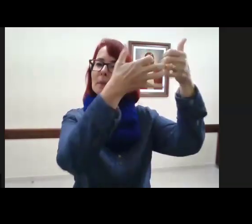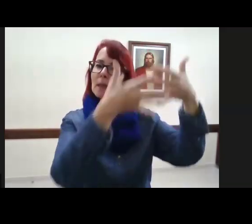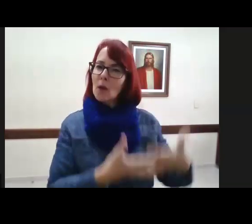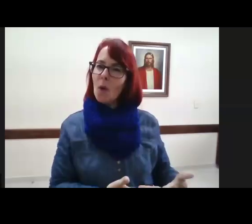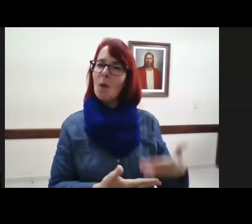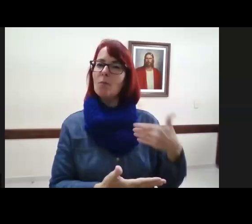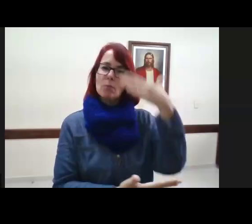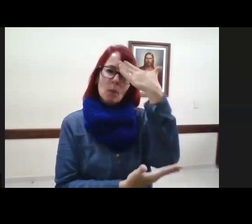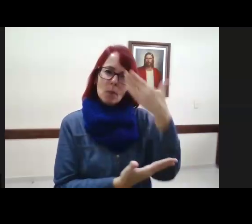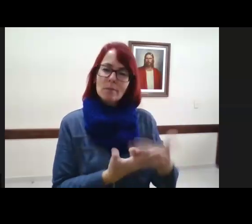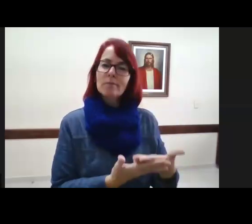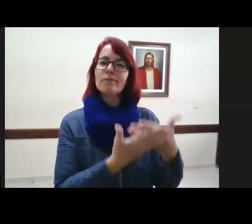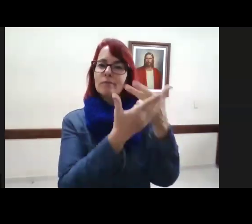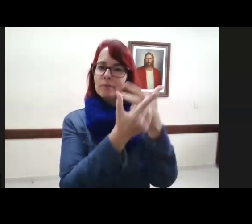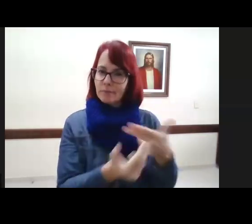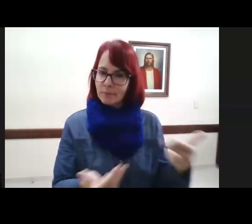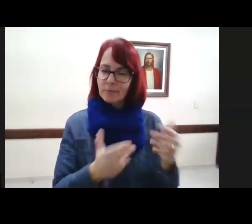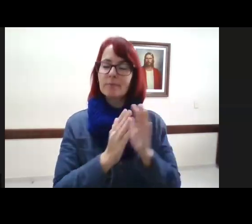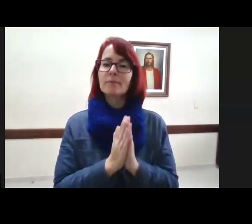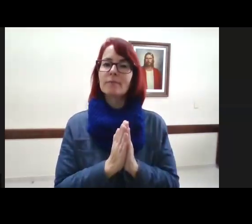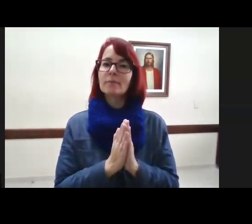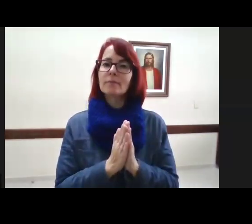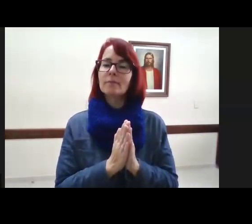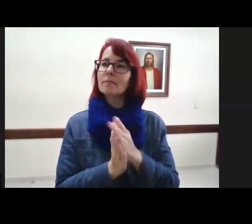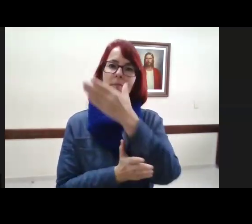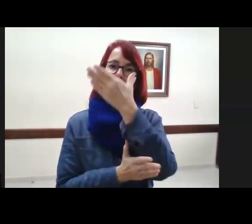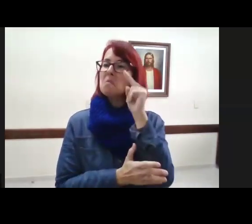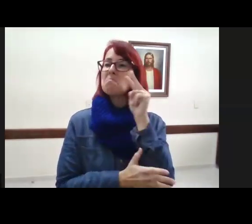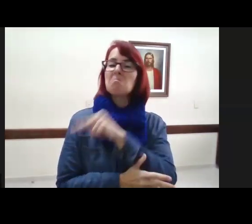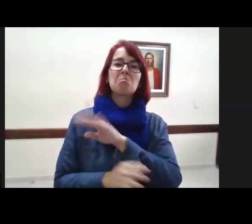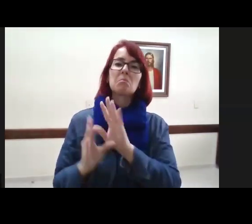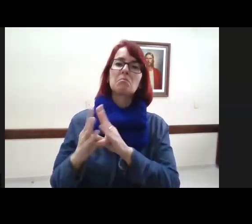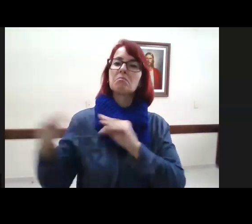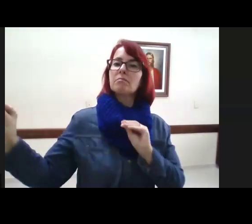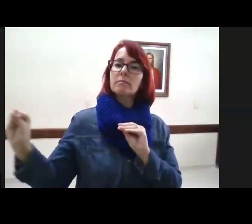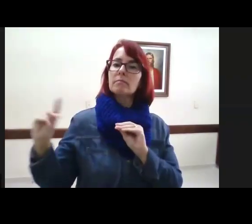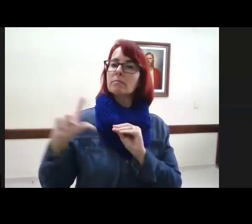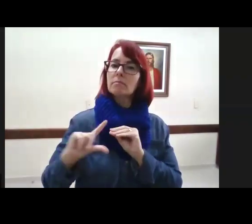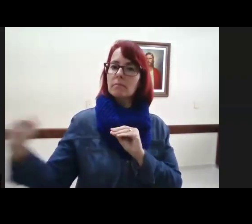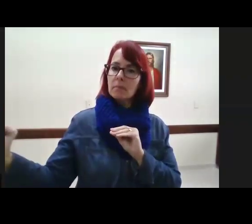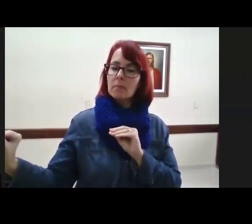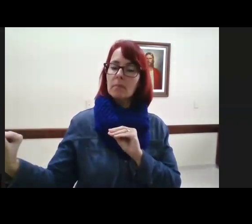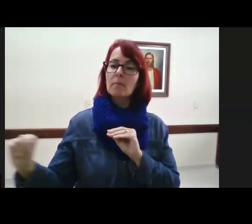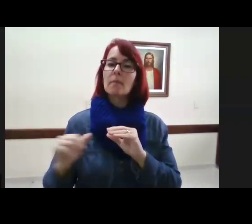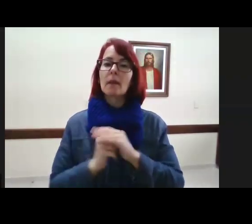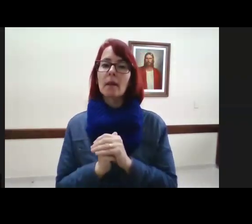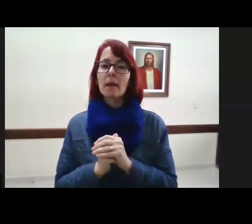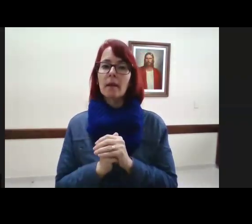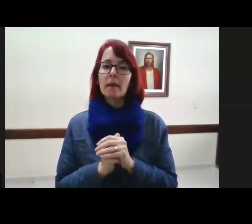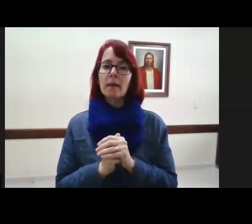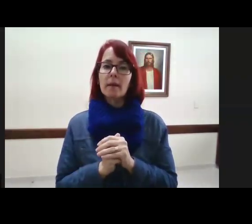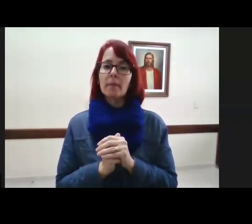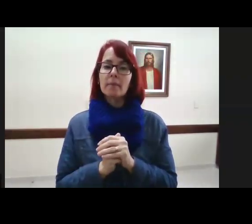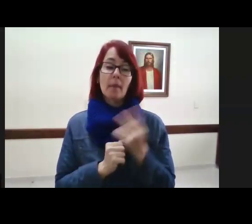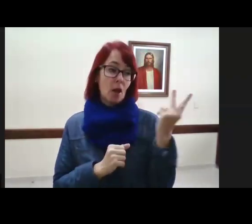tudo. E eu nunca mais vi esse rapaz. E foi quando isso acontece comigo e com